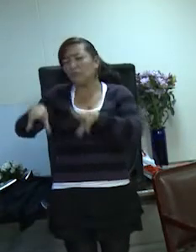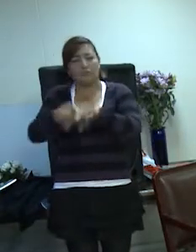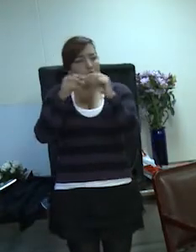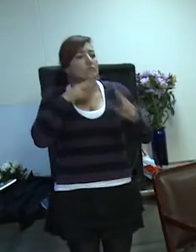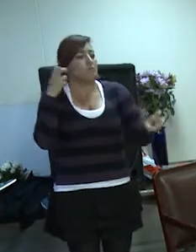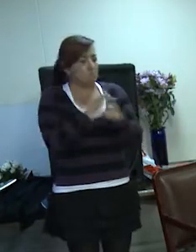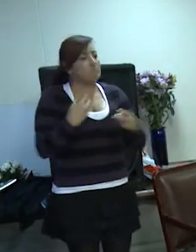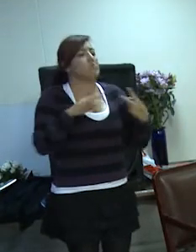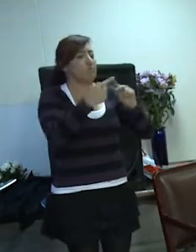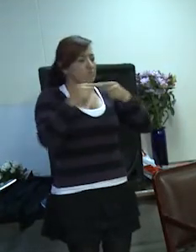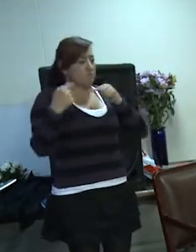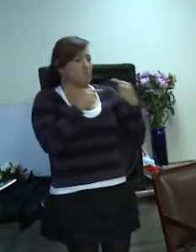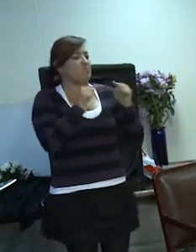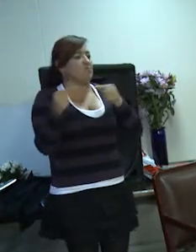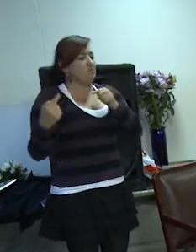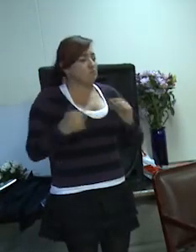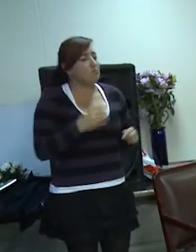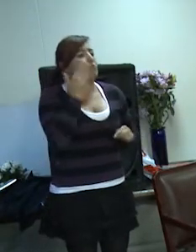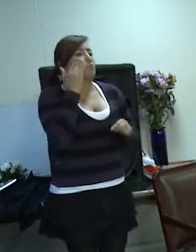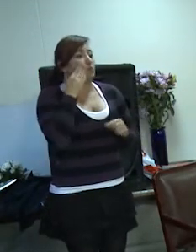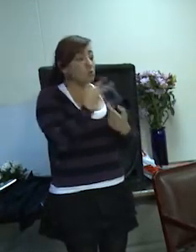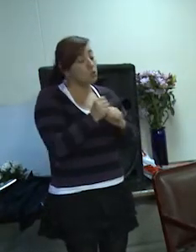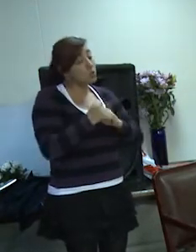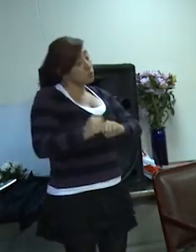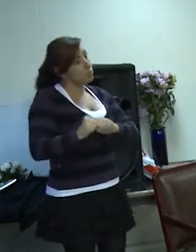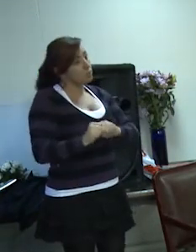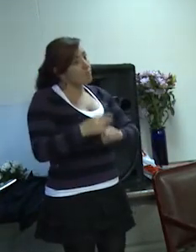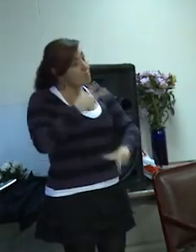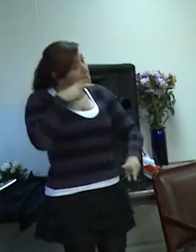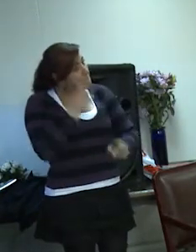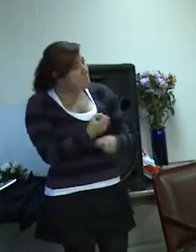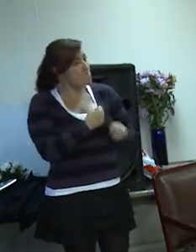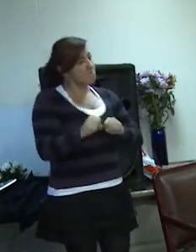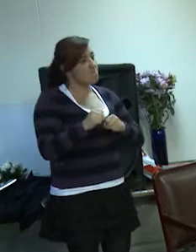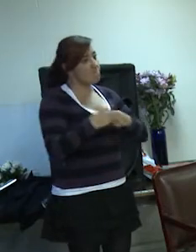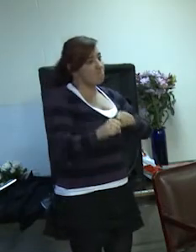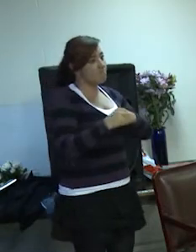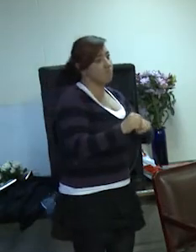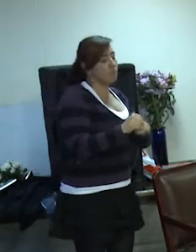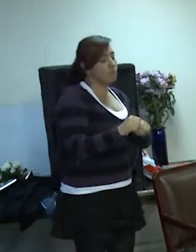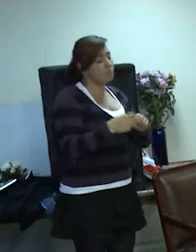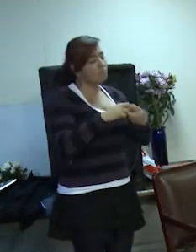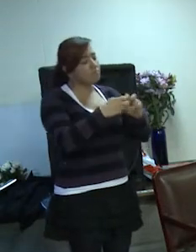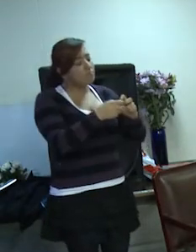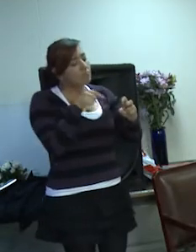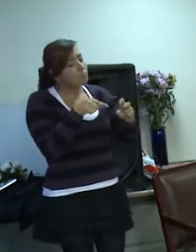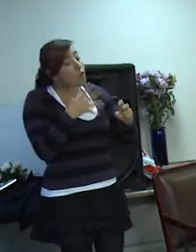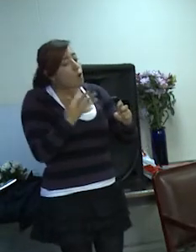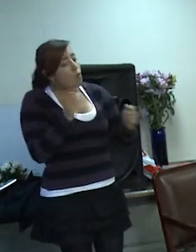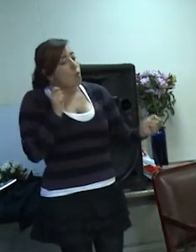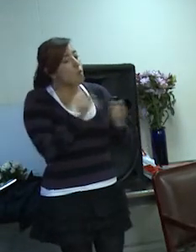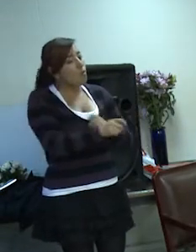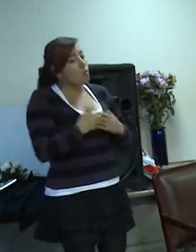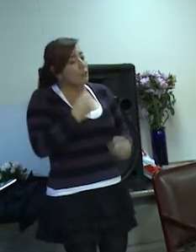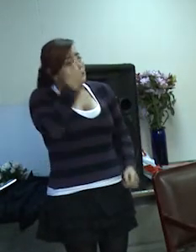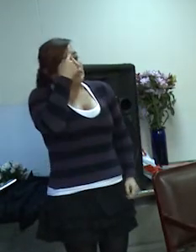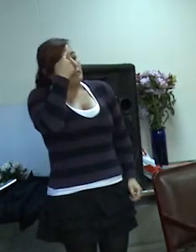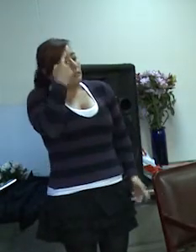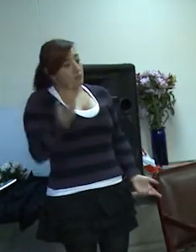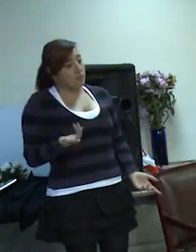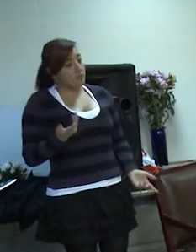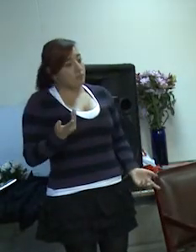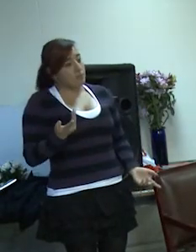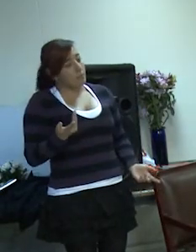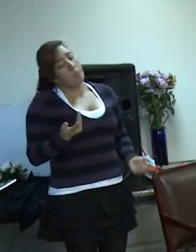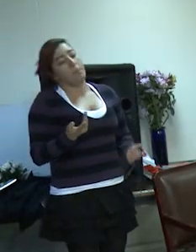si bien estamos frente a unas resistencias, el conflicto también tiene que significar una posibilidad de cambiar.